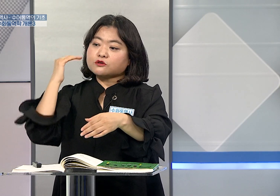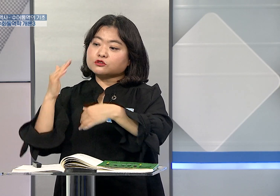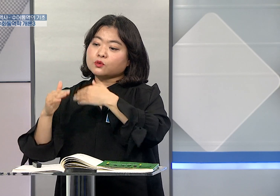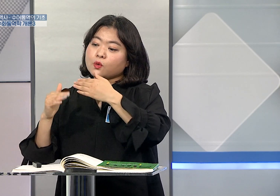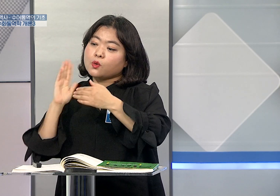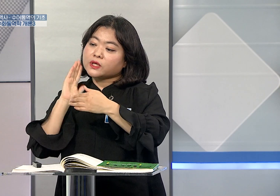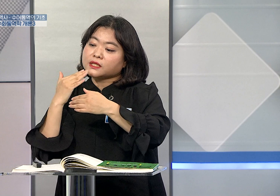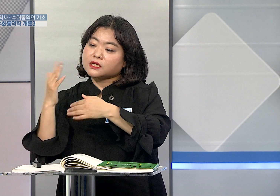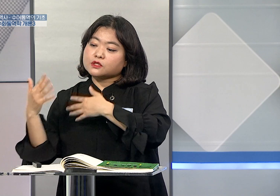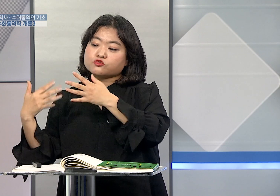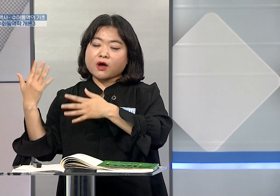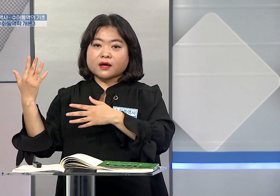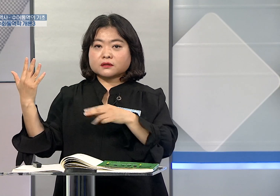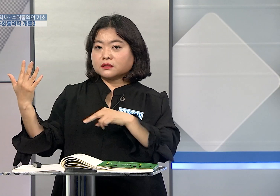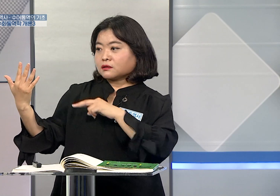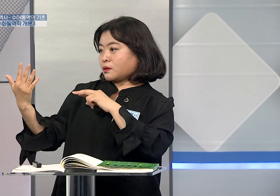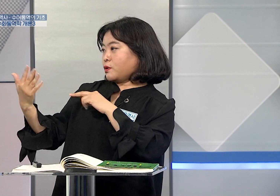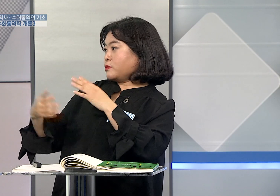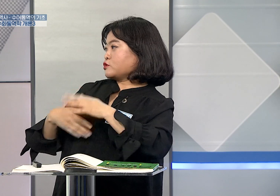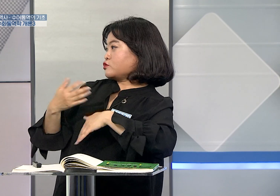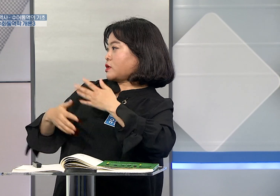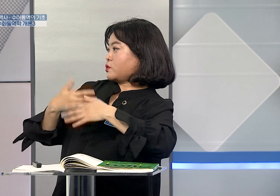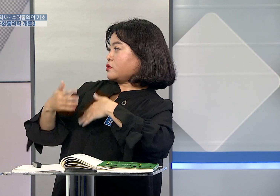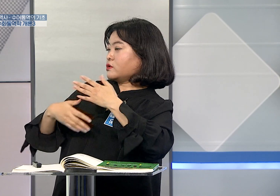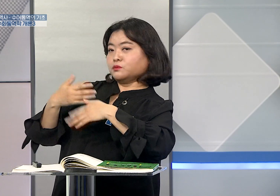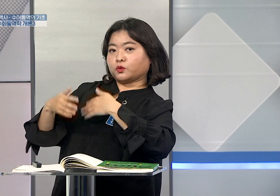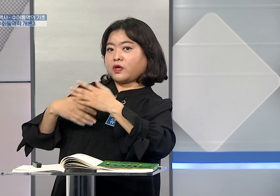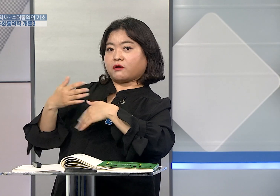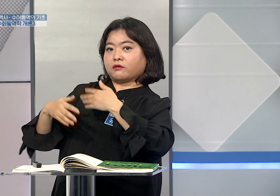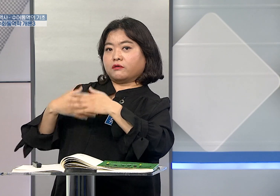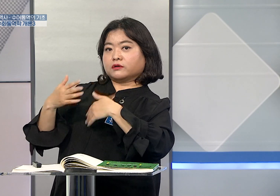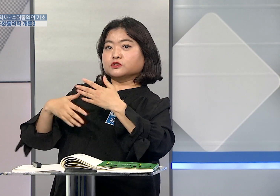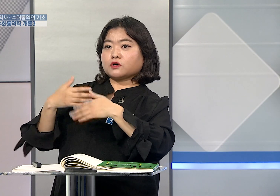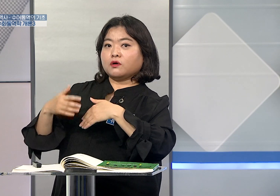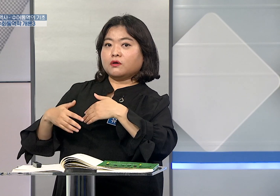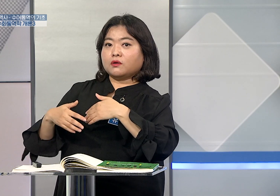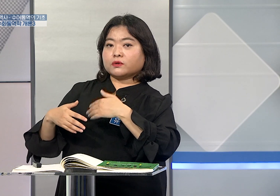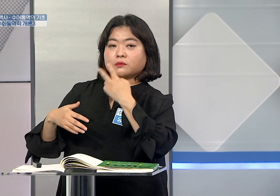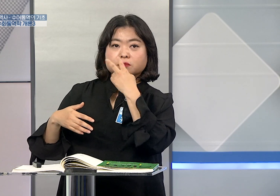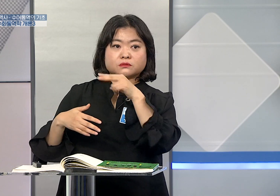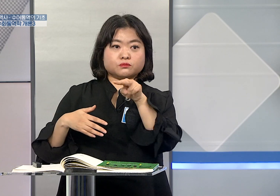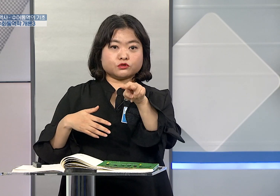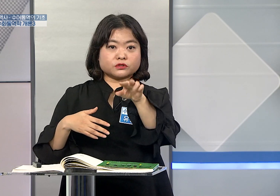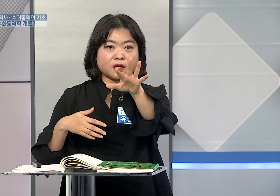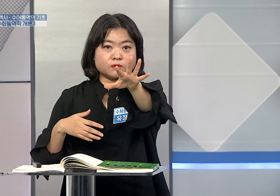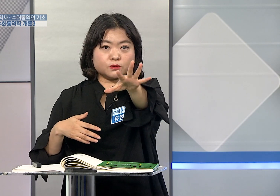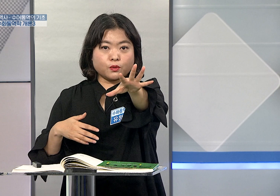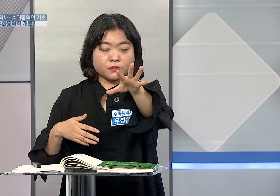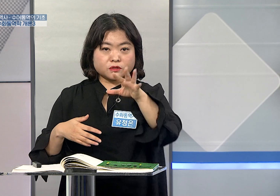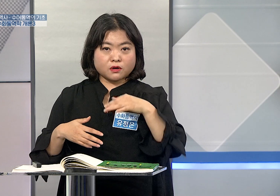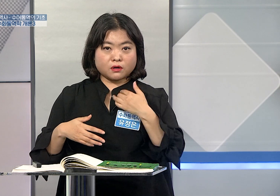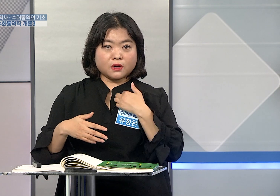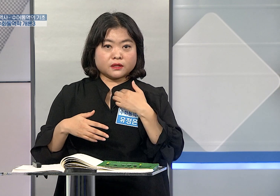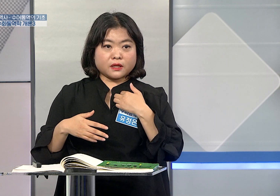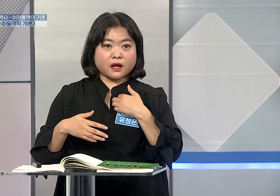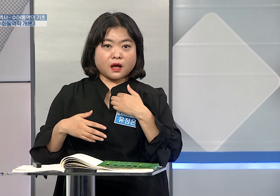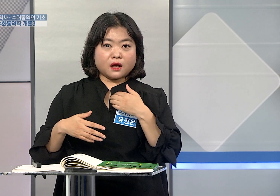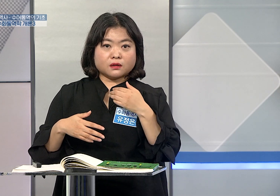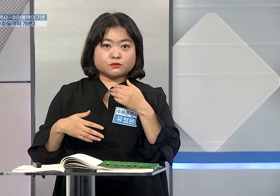한국 농인이 수화하는 걸 이렇게 보면서 수화 통역을 못해요. 그렇죠? 왜냐하면 미국 사람을 보면서 내가 미국